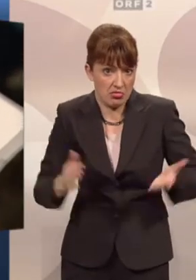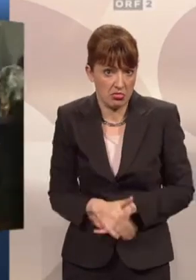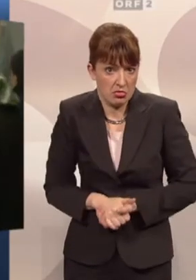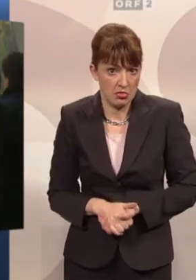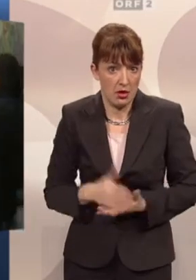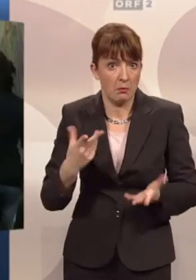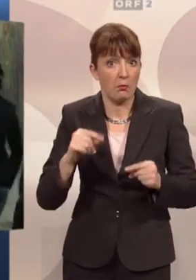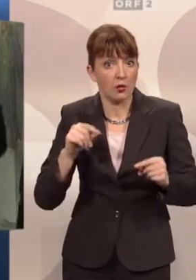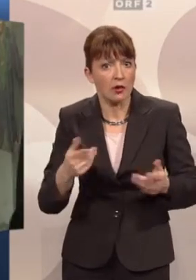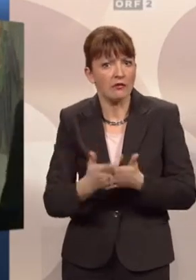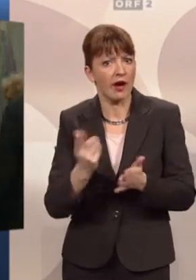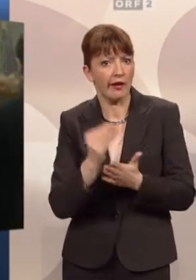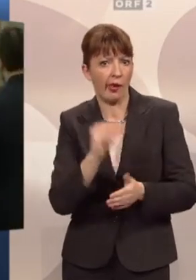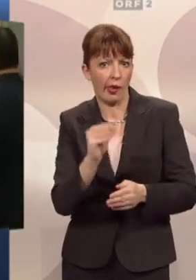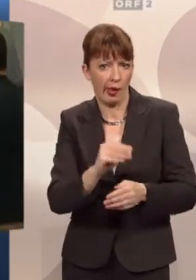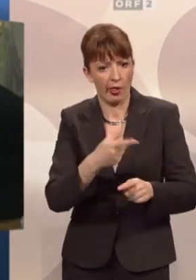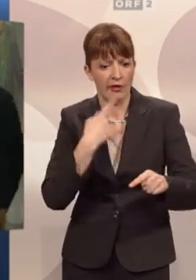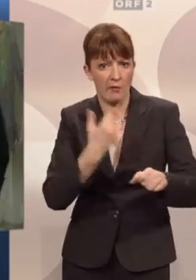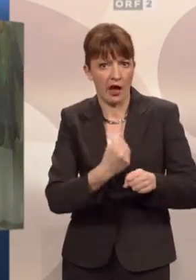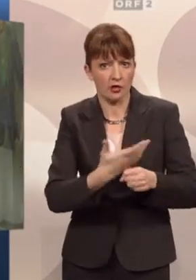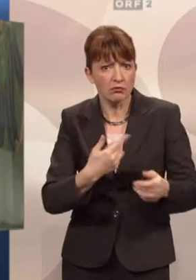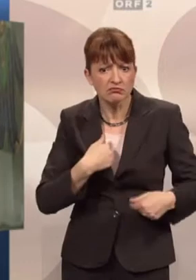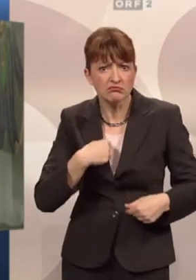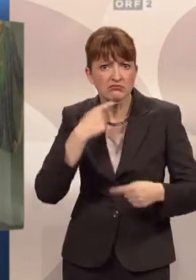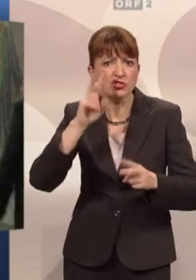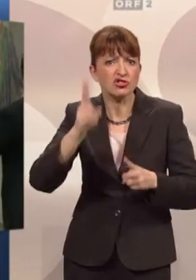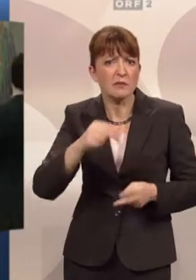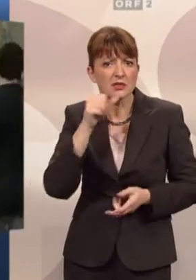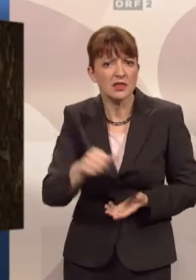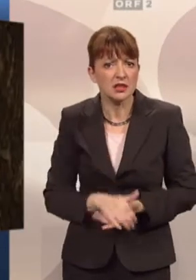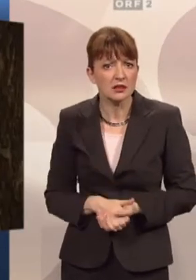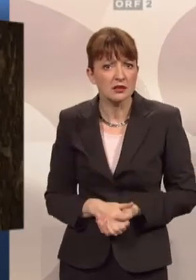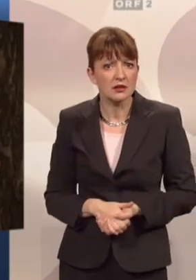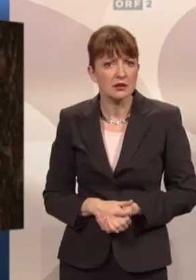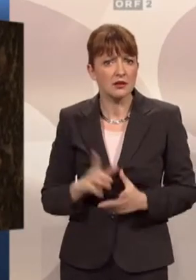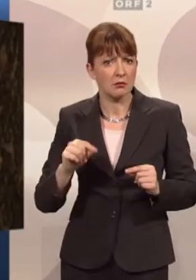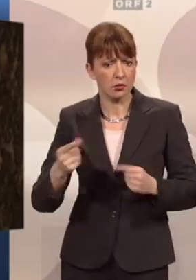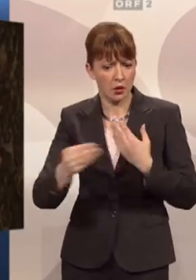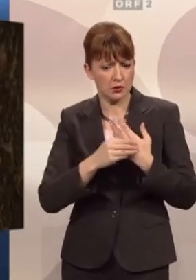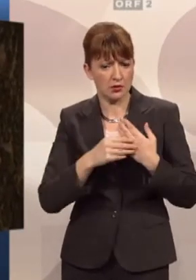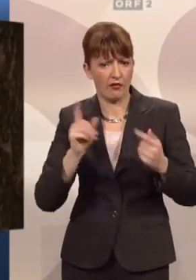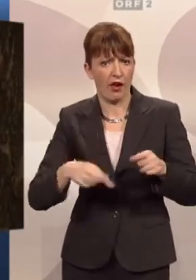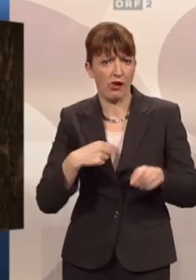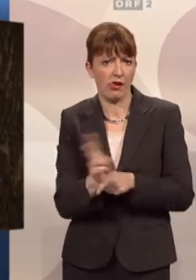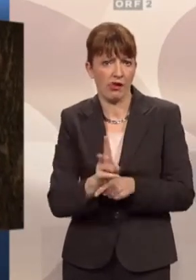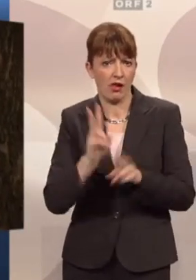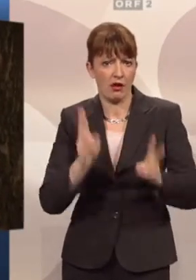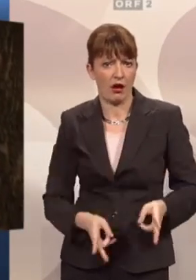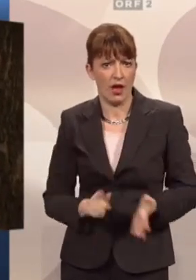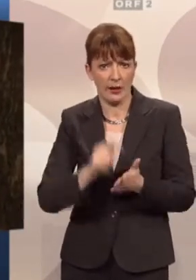wurde ihm unterstellt, sagt Herr Steinbichler. Ich habe gemeint, man könnte Schindluder damit treiben, also Missbrauch treiben.